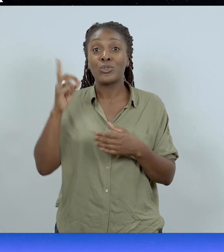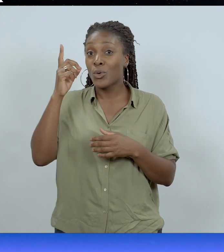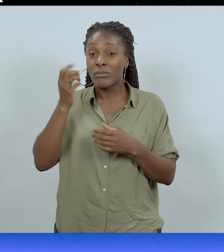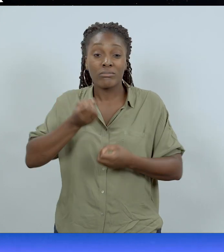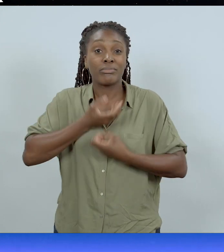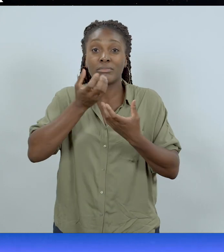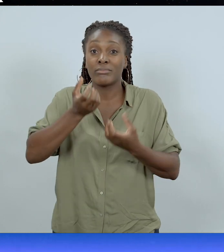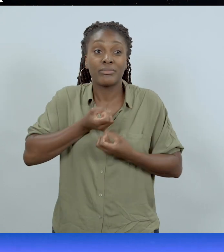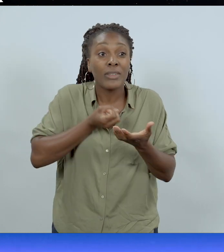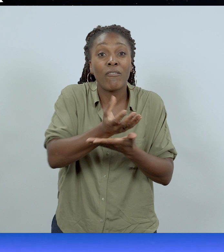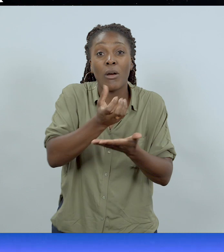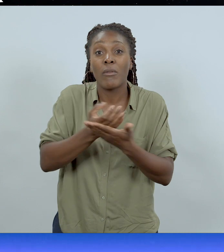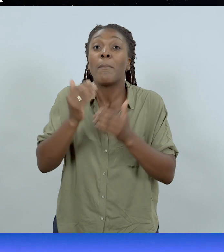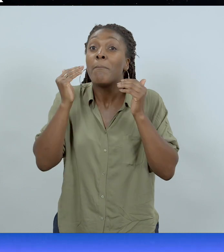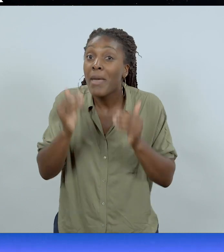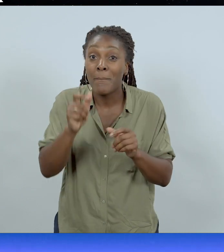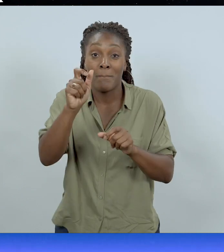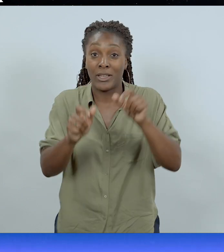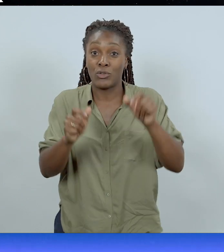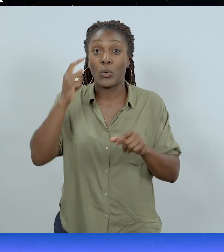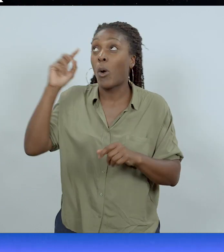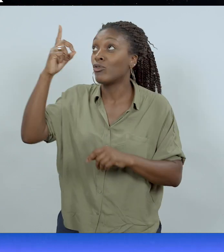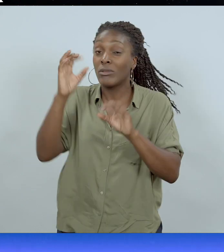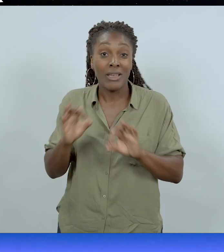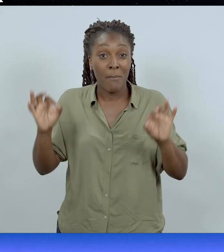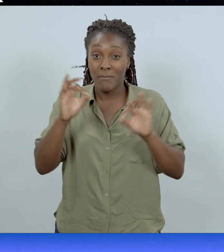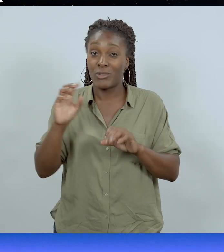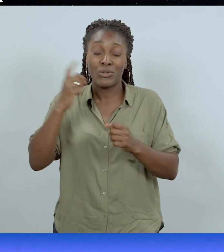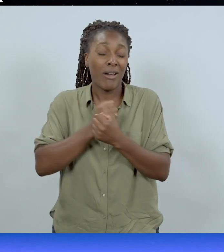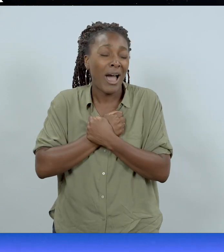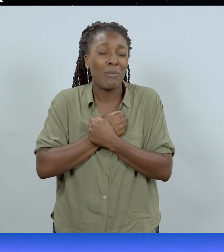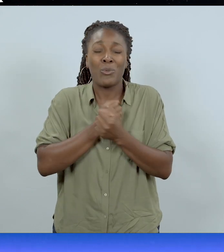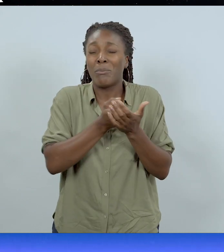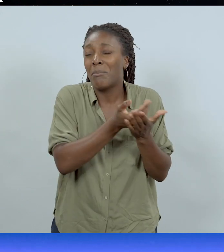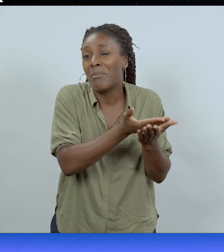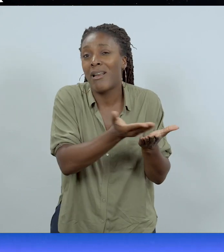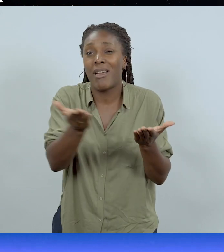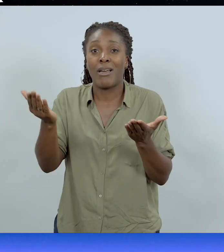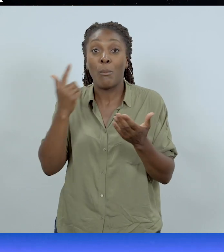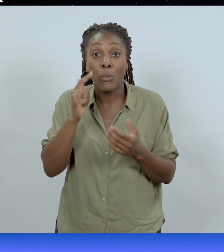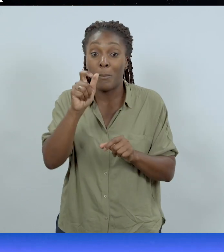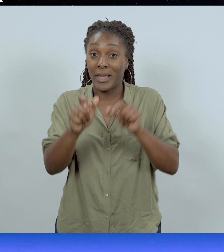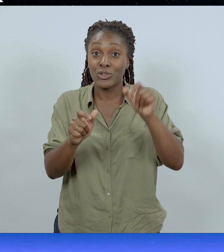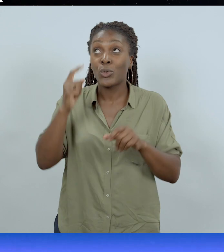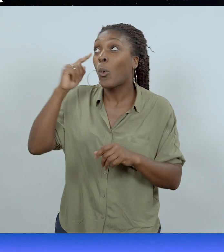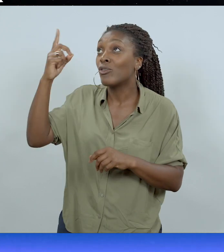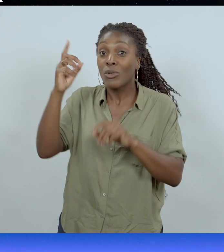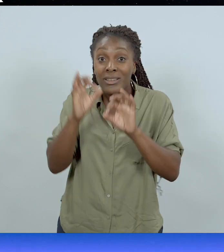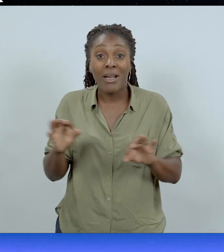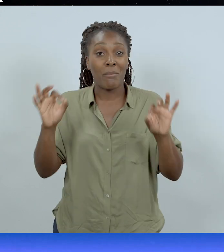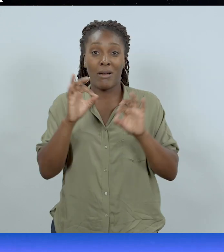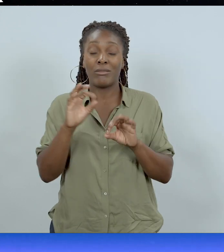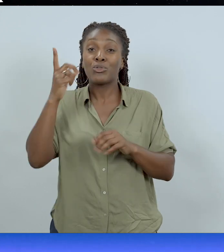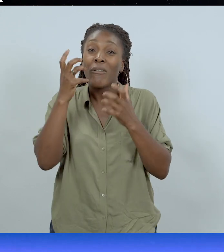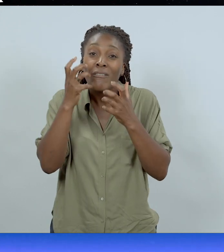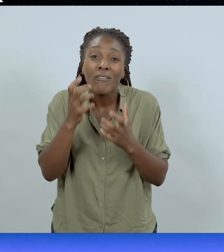Dieu parle, même à ceux qui ne le connaissent pas encore. Dieu est plein d'amour envers ceux qui ne le connaissent pas encore.